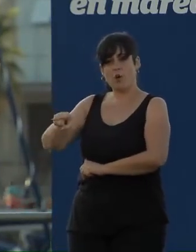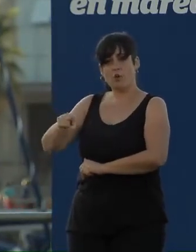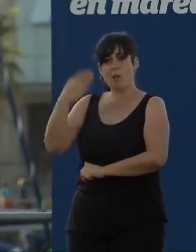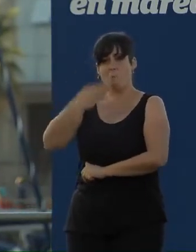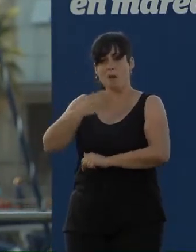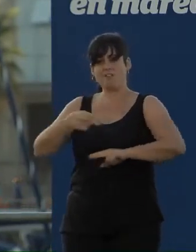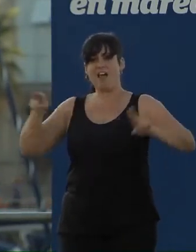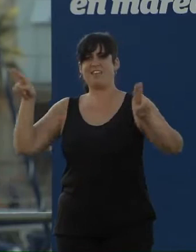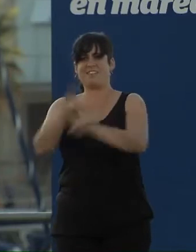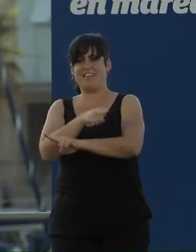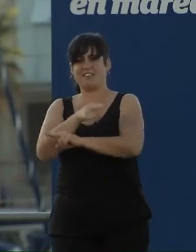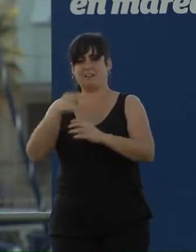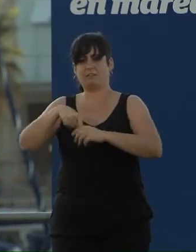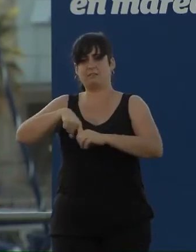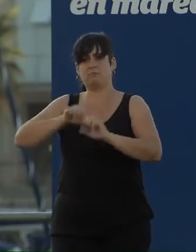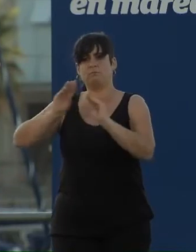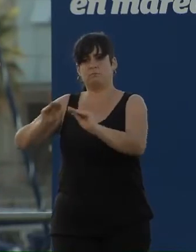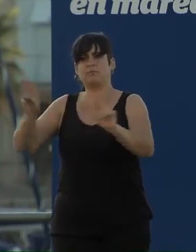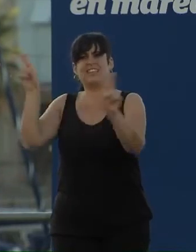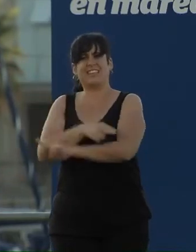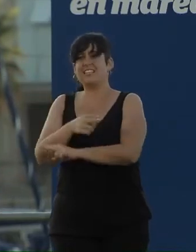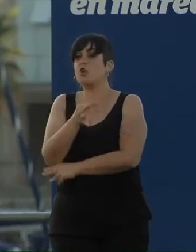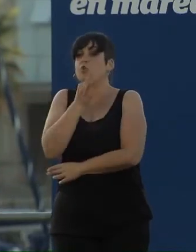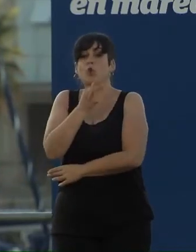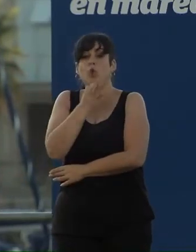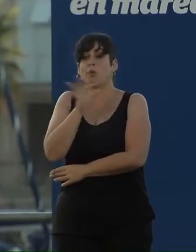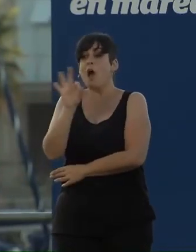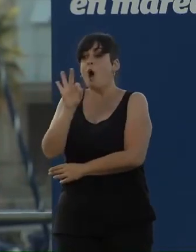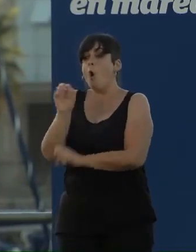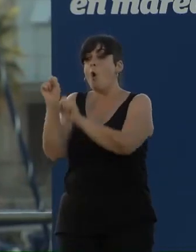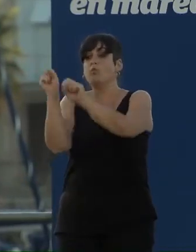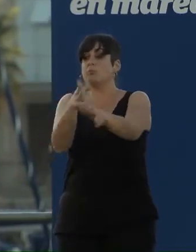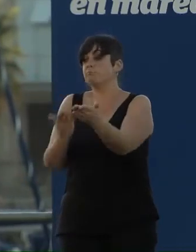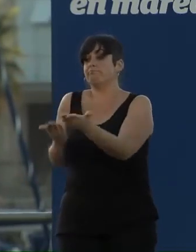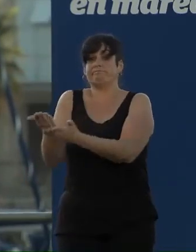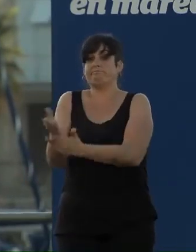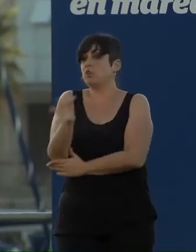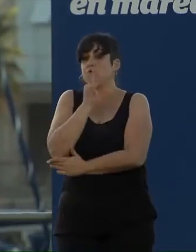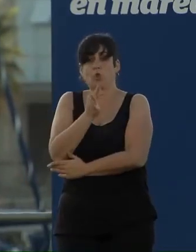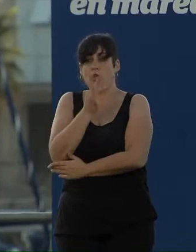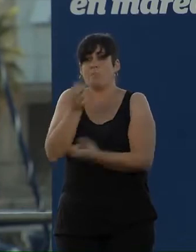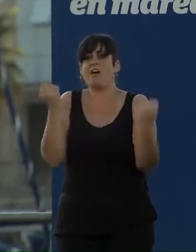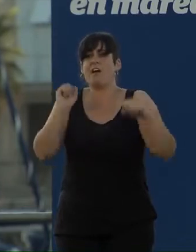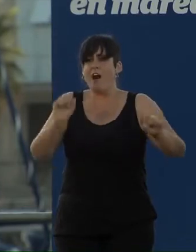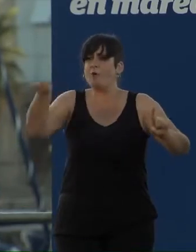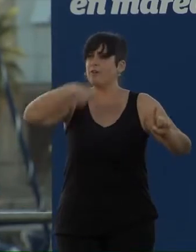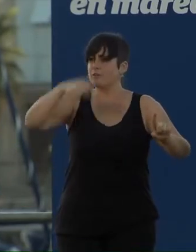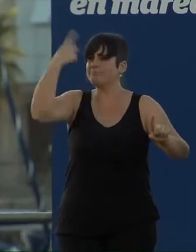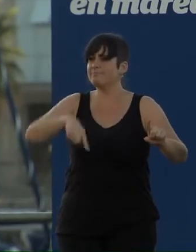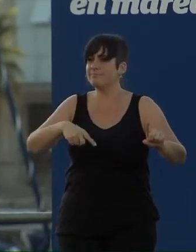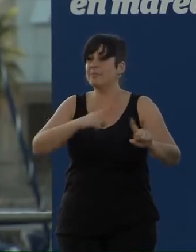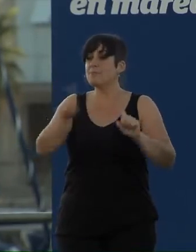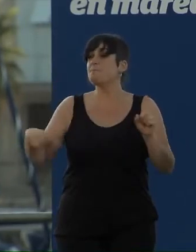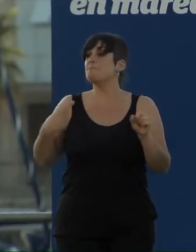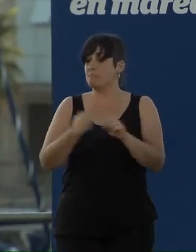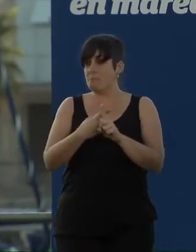ctar seus cargos dentro partido popular n pedi admisión como presidente deputación de ourense cuando todas e todos esit